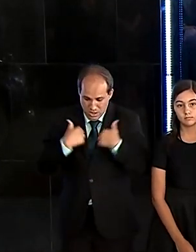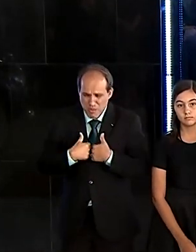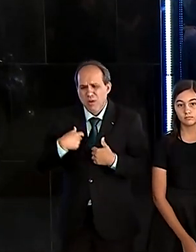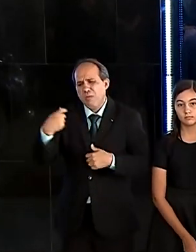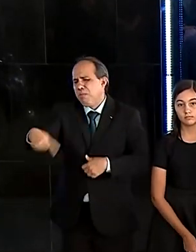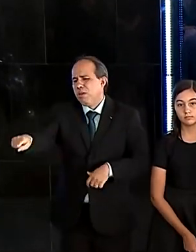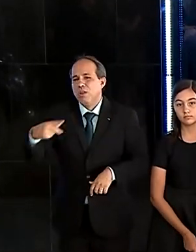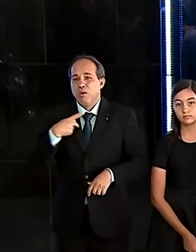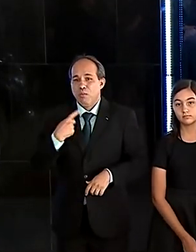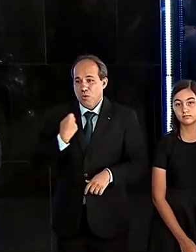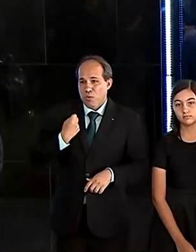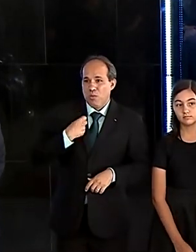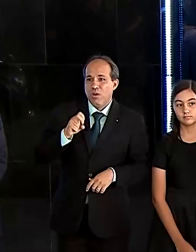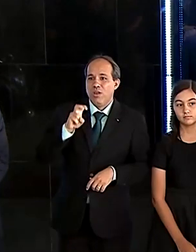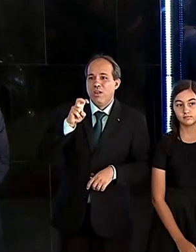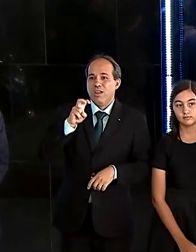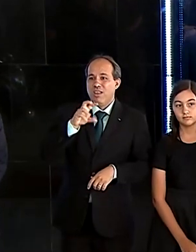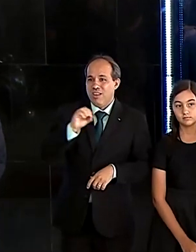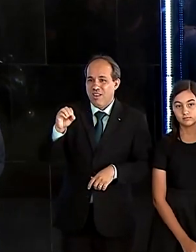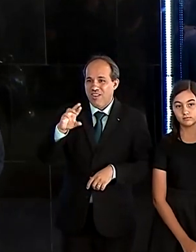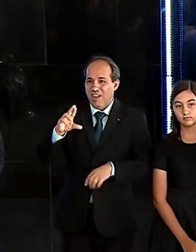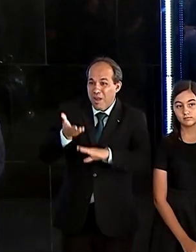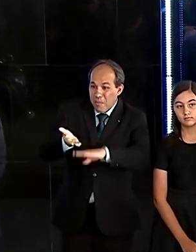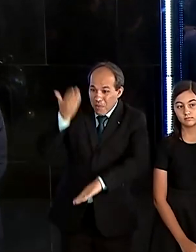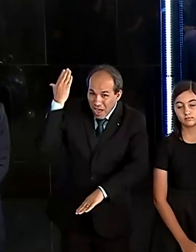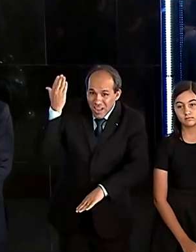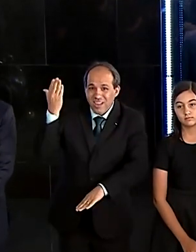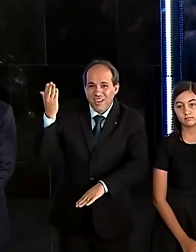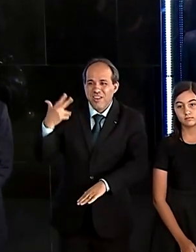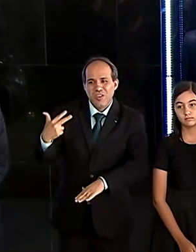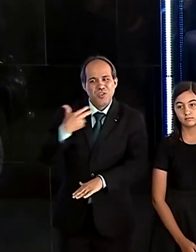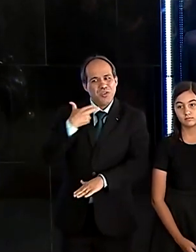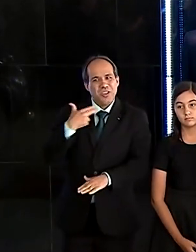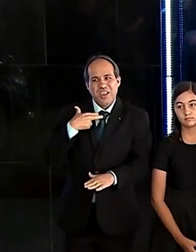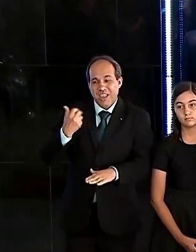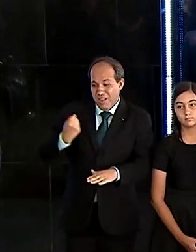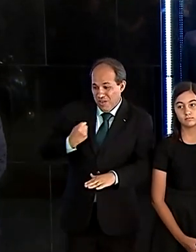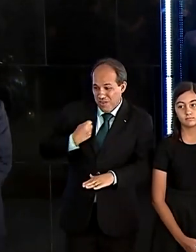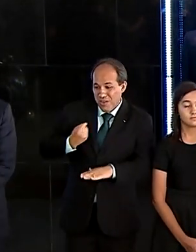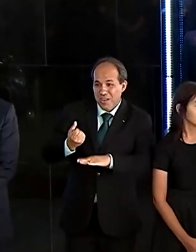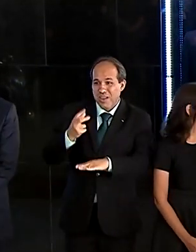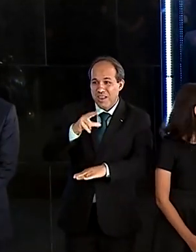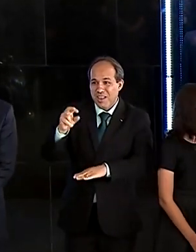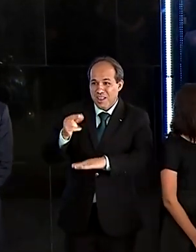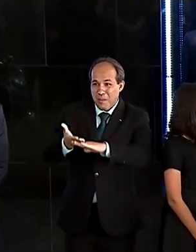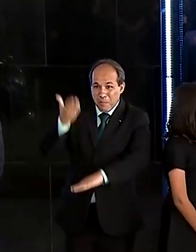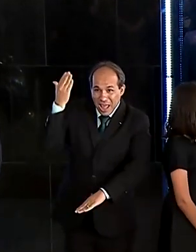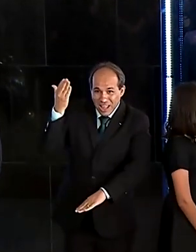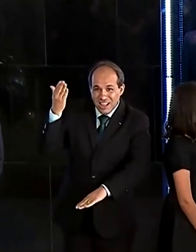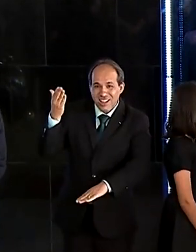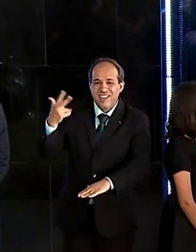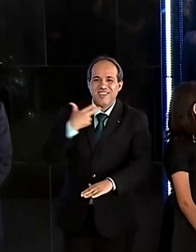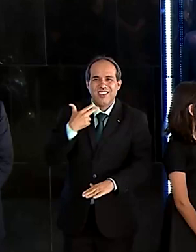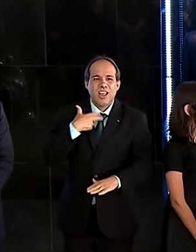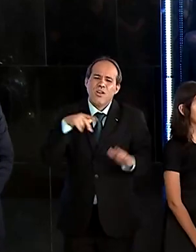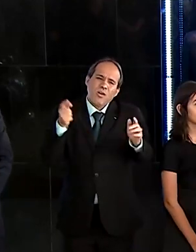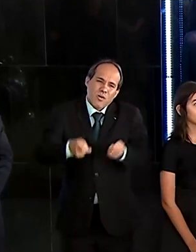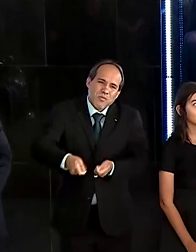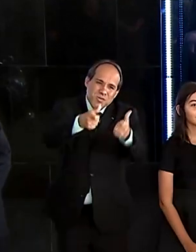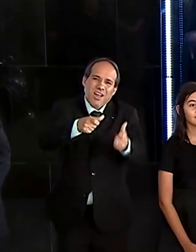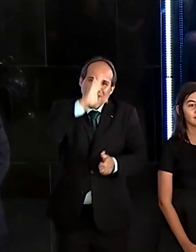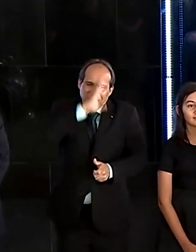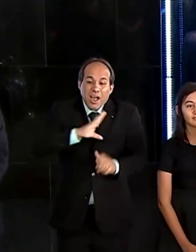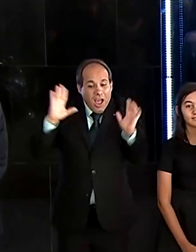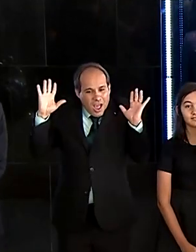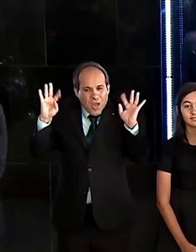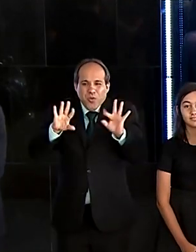é 500. 500 reais. Acima disso, não é meu número. Daí ele falou: vou fazer de graça. Quer